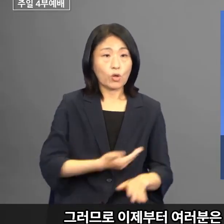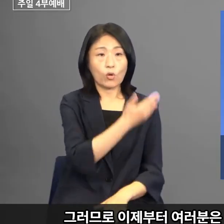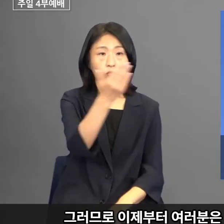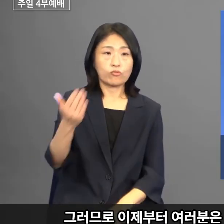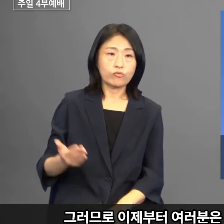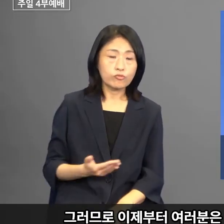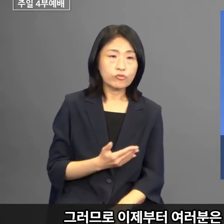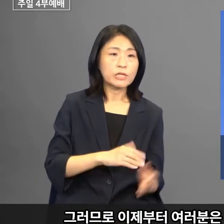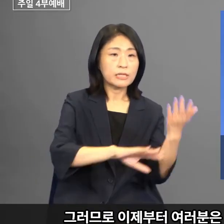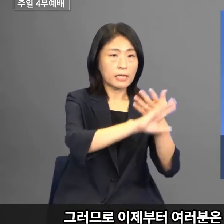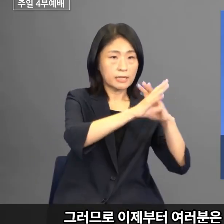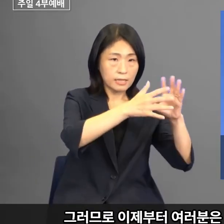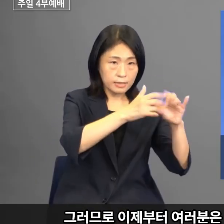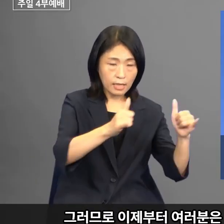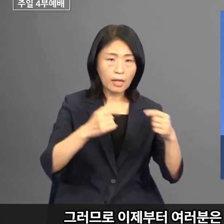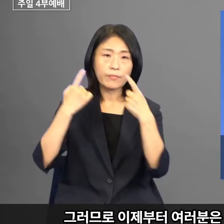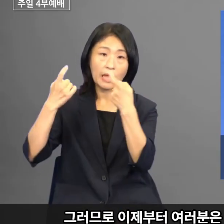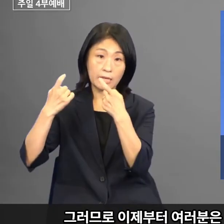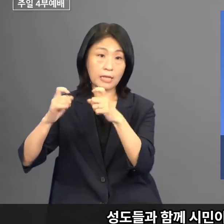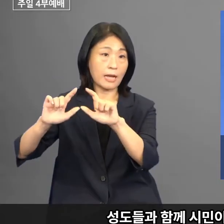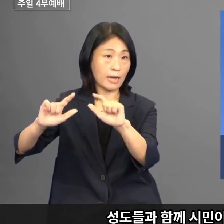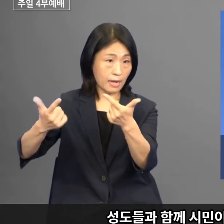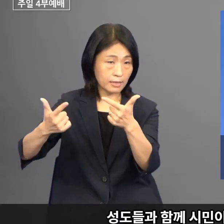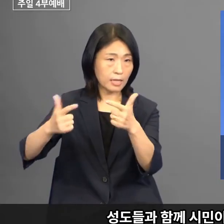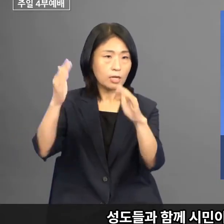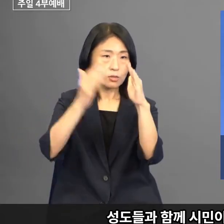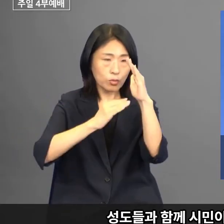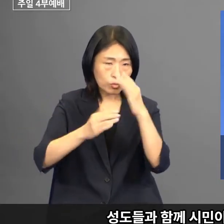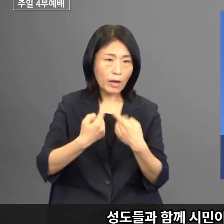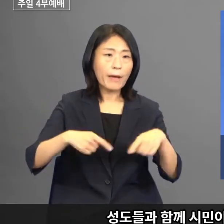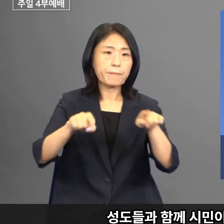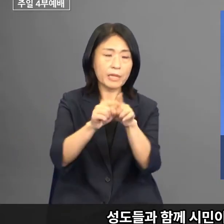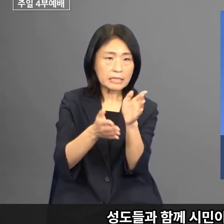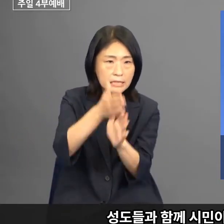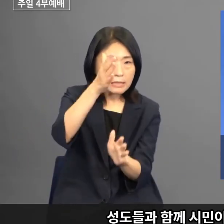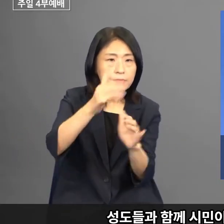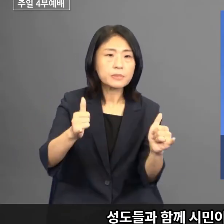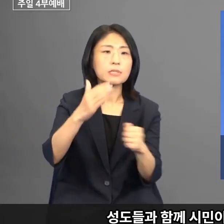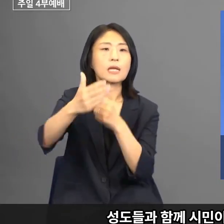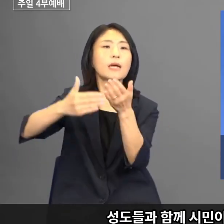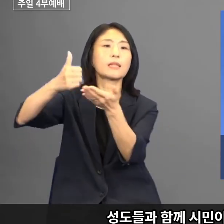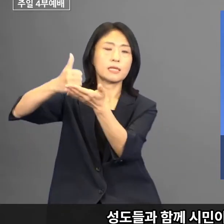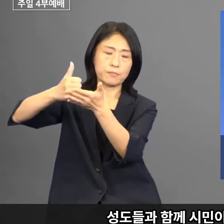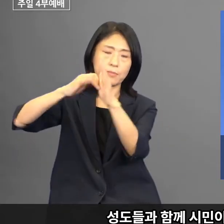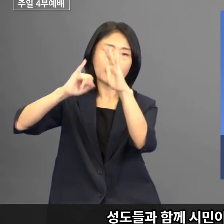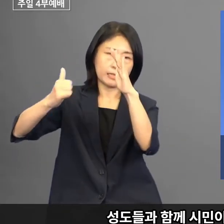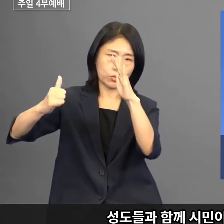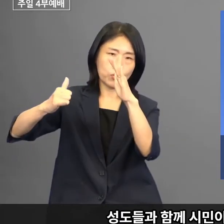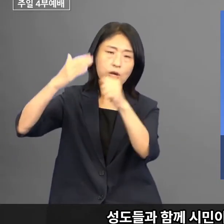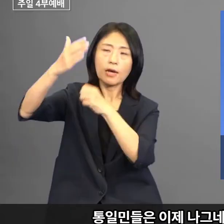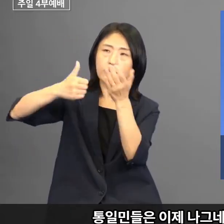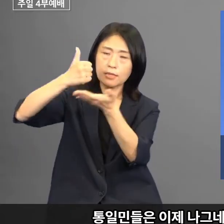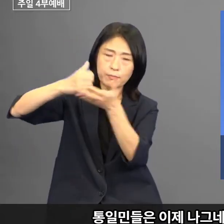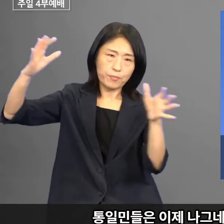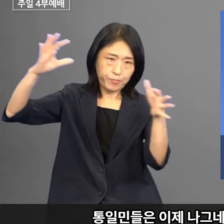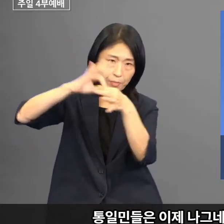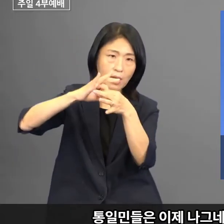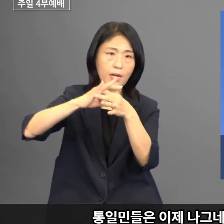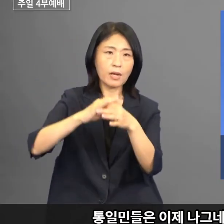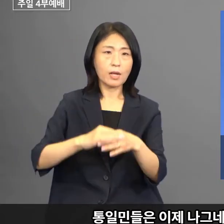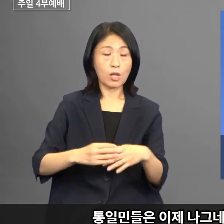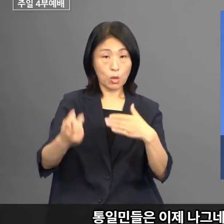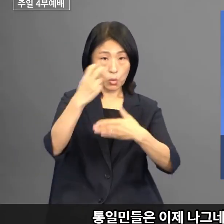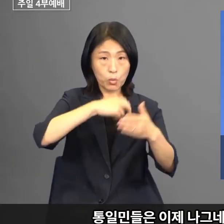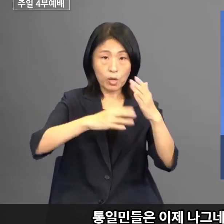여러분은 외국 사람이나 나그네가 아니요 성도들과 함께 시민이며 하나님의 가족입니다. 통일민들은